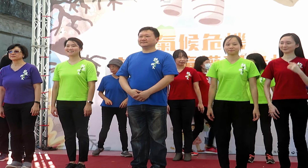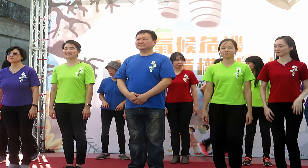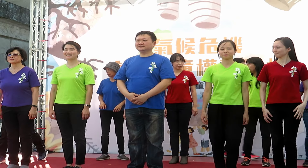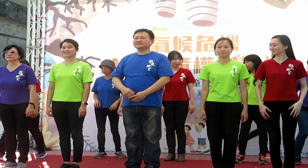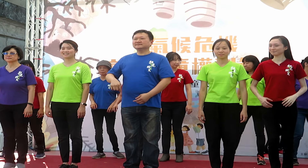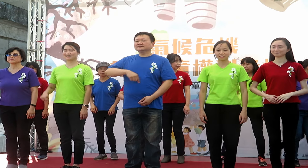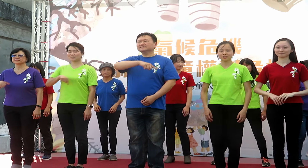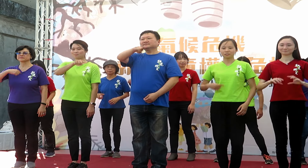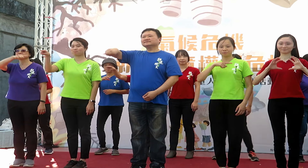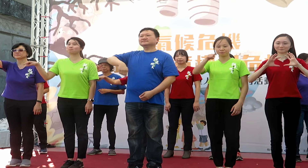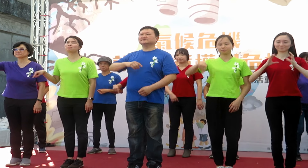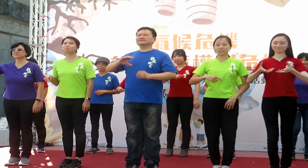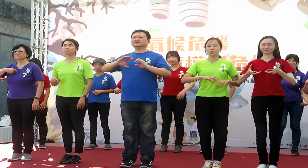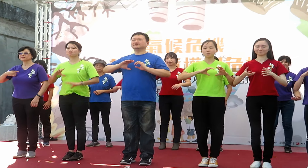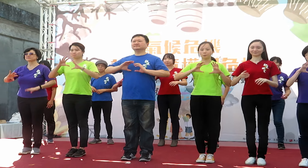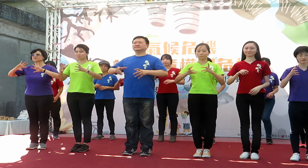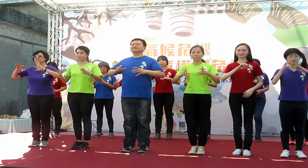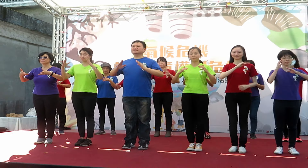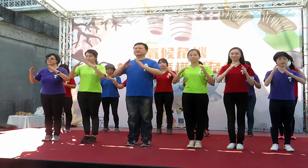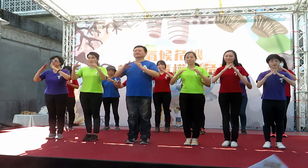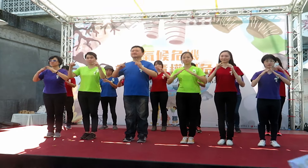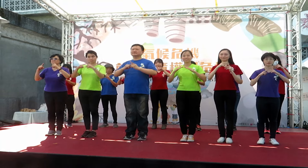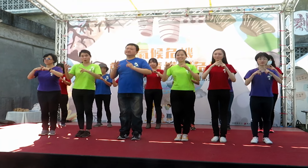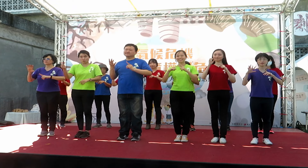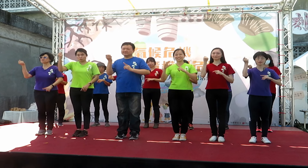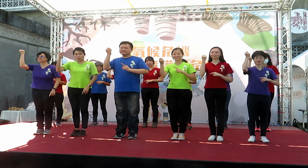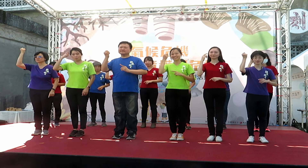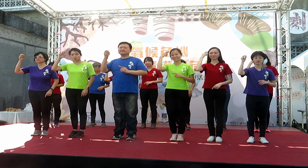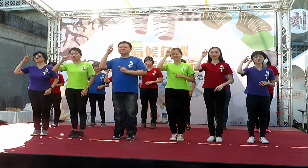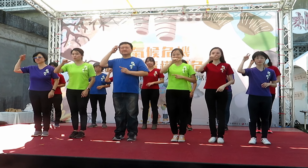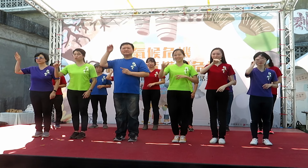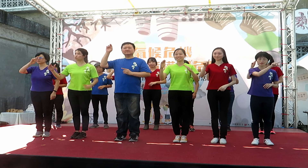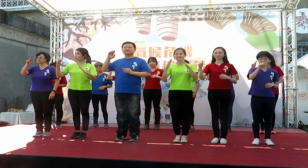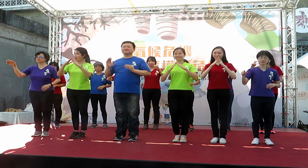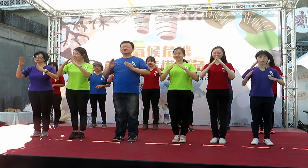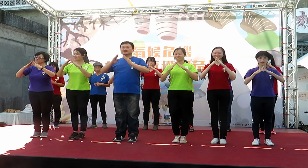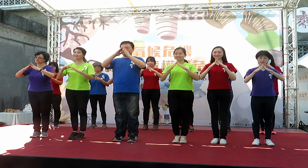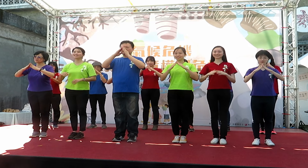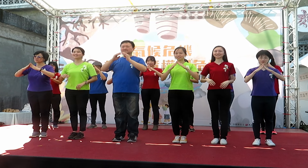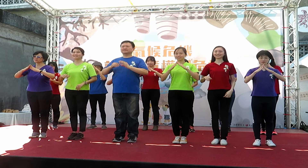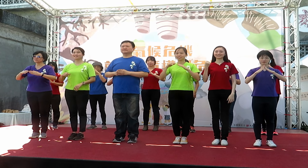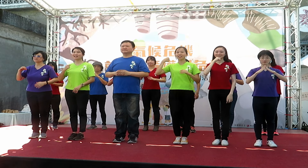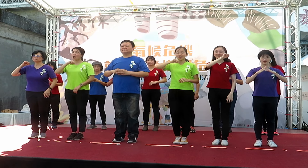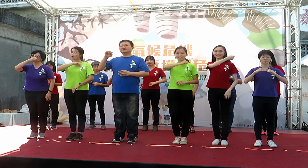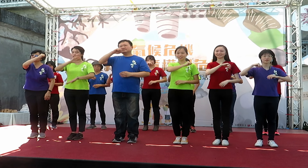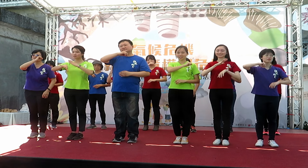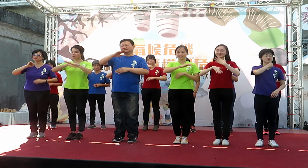我们是国家人权博物馆台